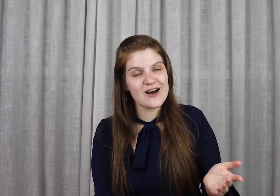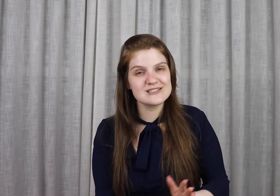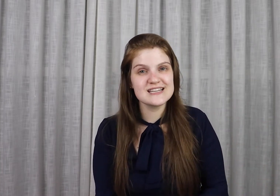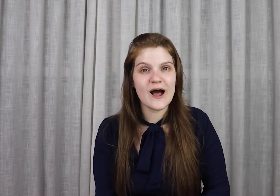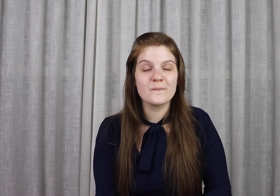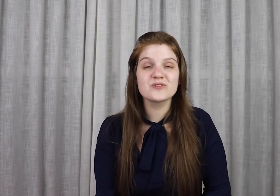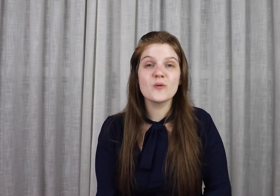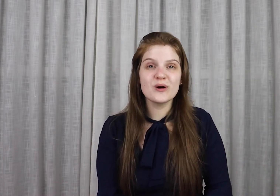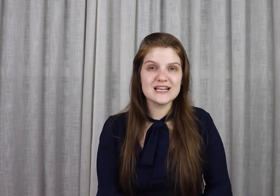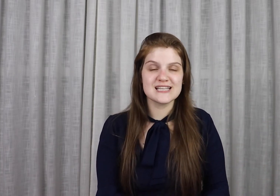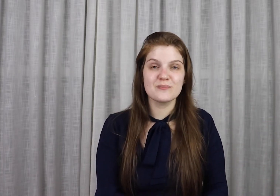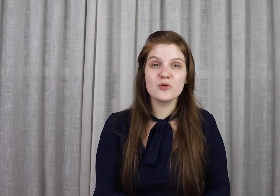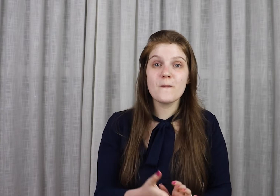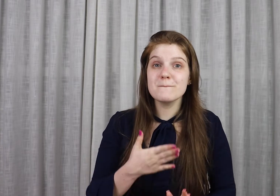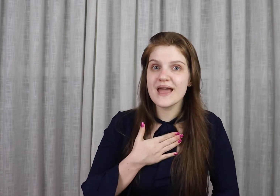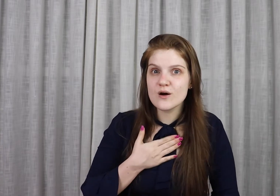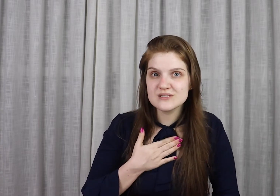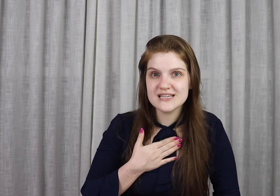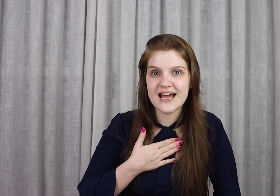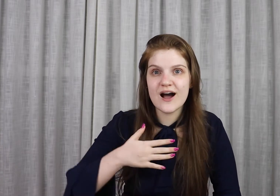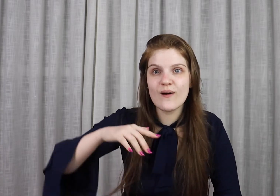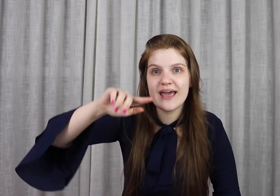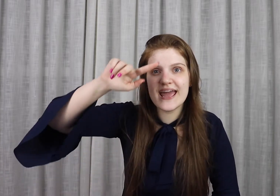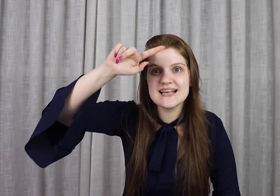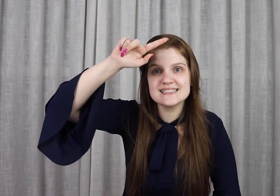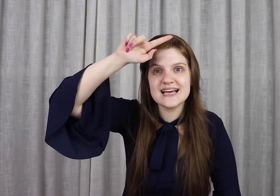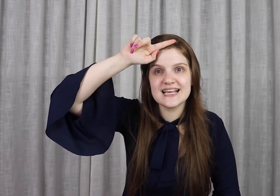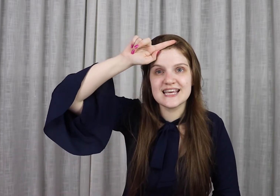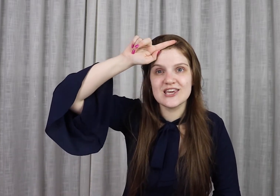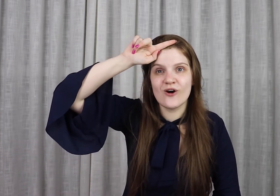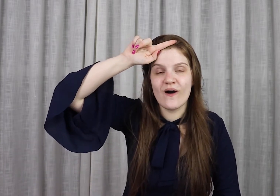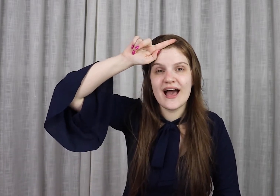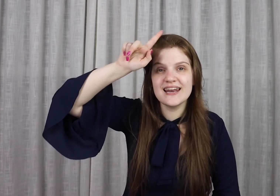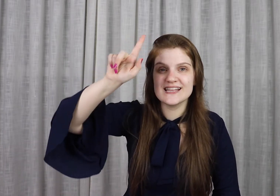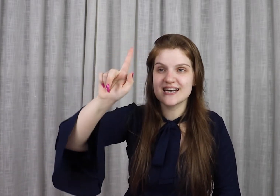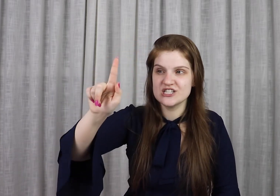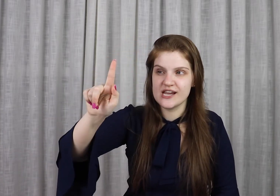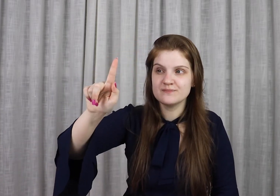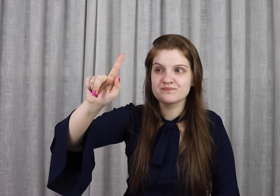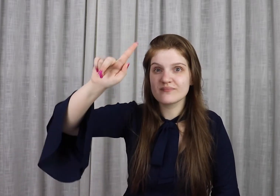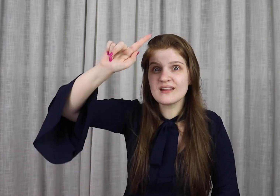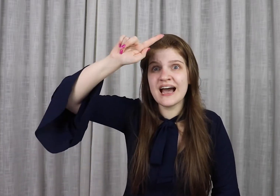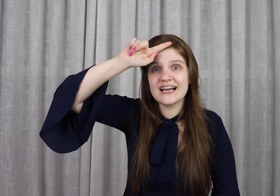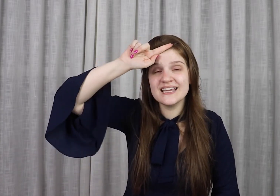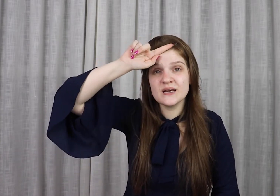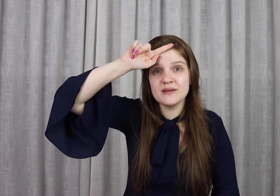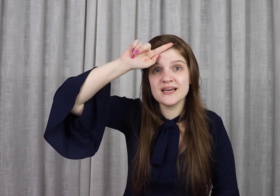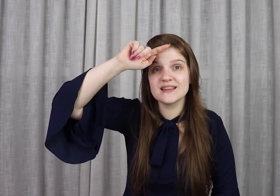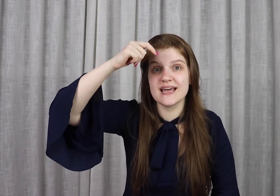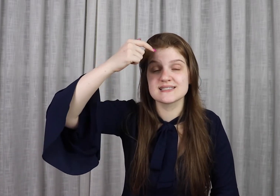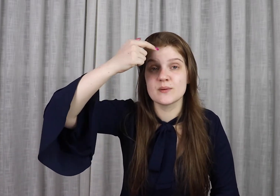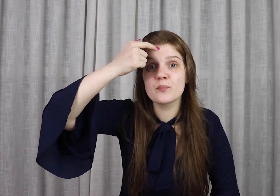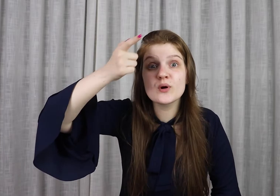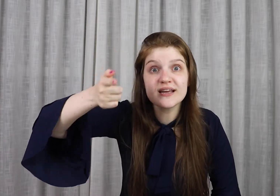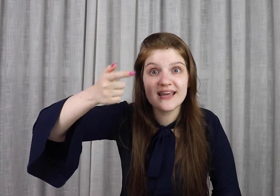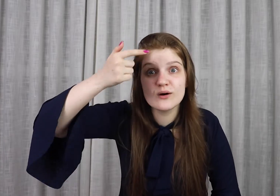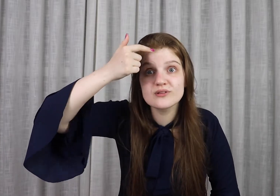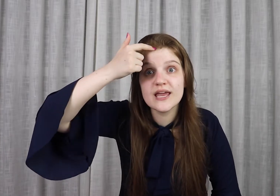o sinal. Então, por exemplo, o meu sinal é esse aqui, ó, é a letra G aqui na minha testa, porque eu tenho